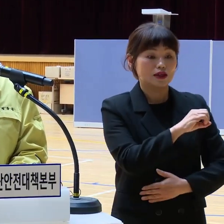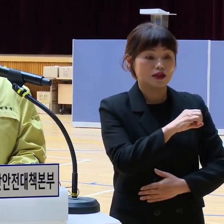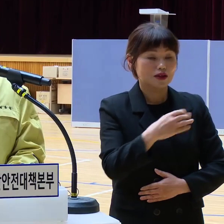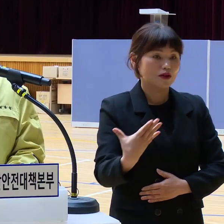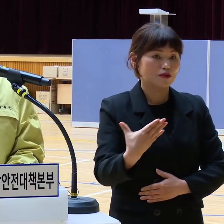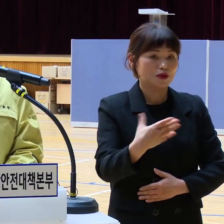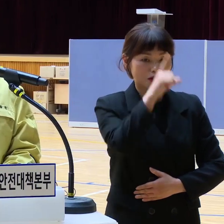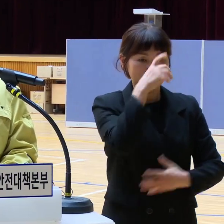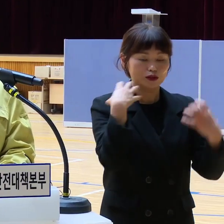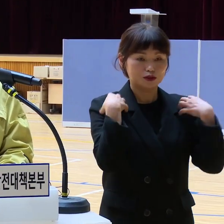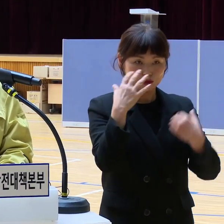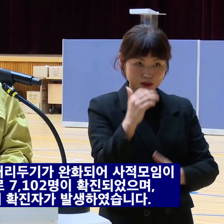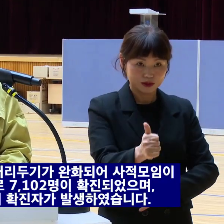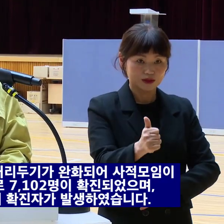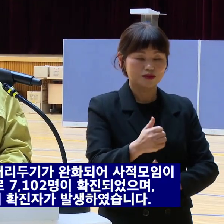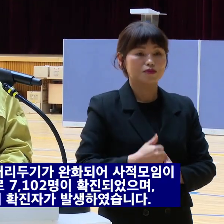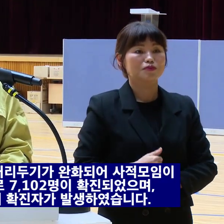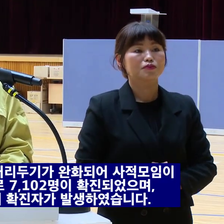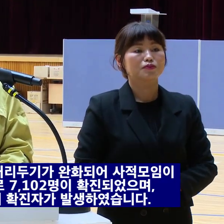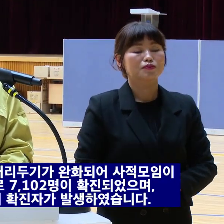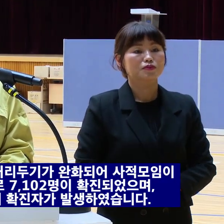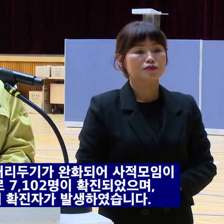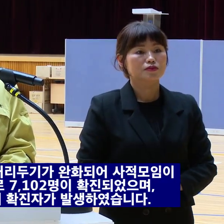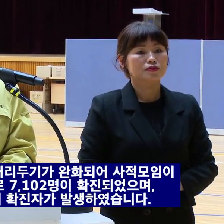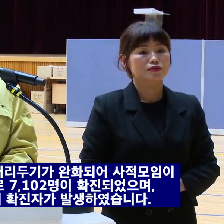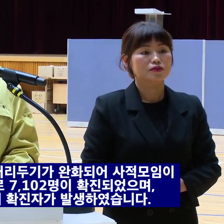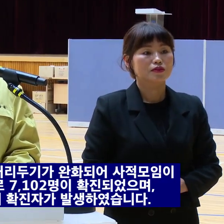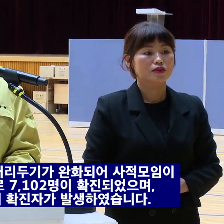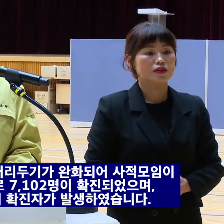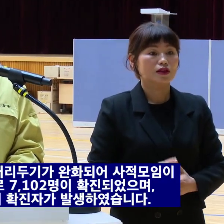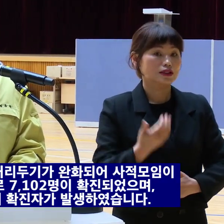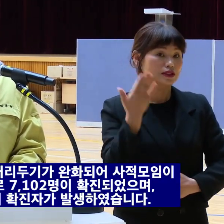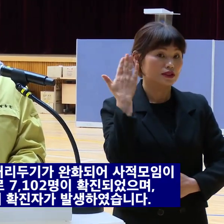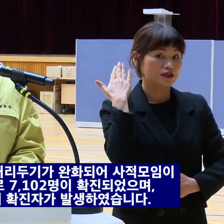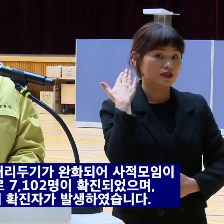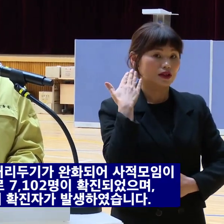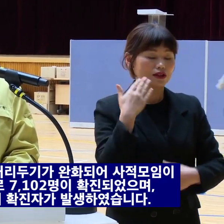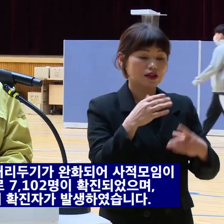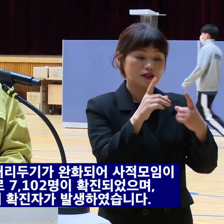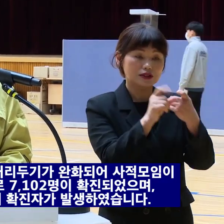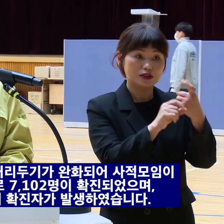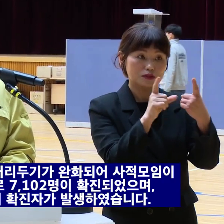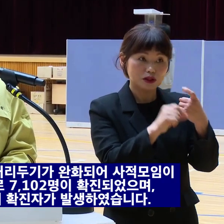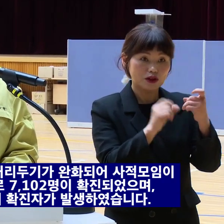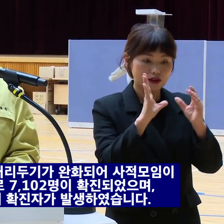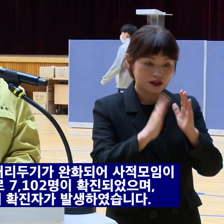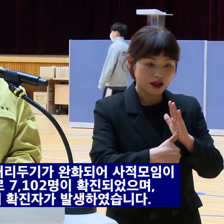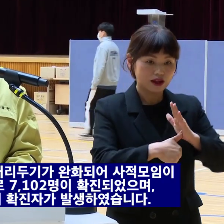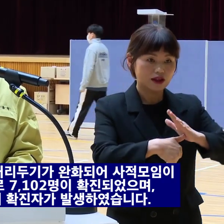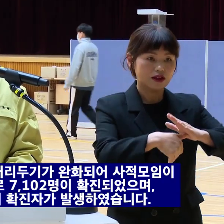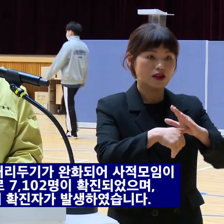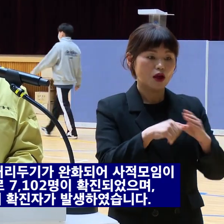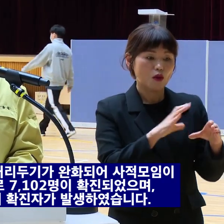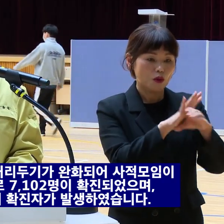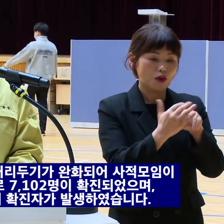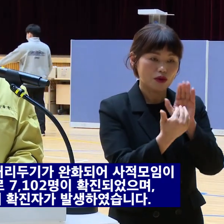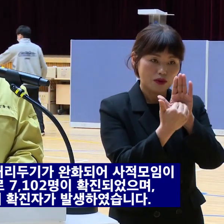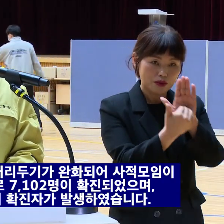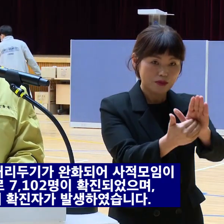재난안전대책본부장 정동민입니다. 지난 11월 일상회복으로 사회적 거리두기가